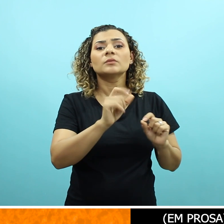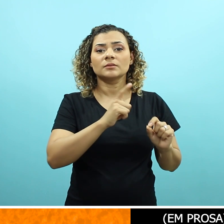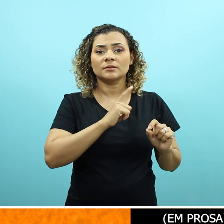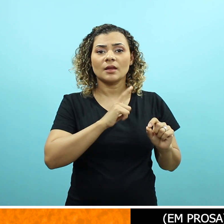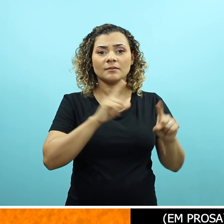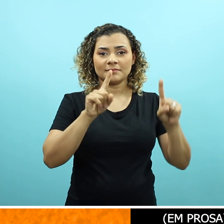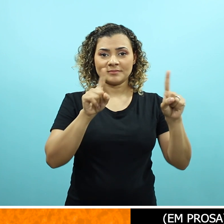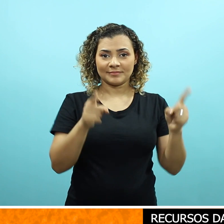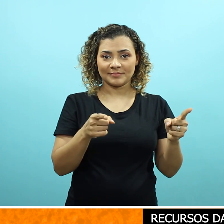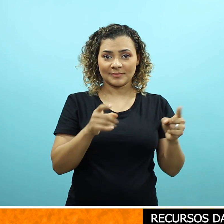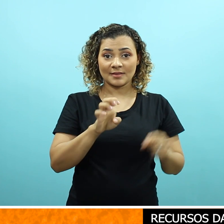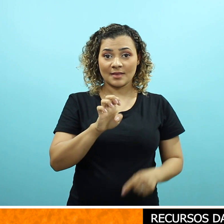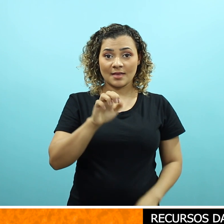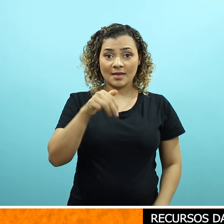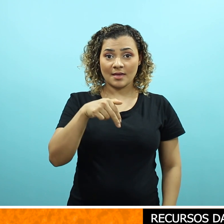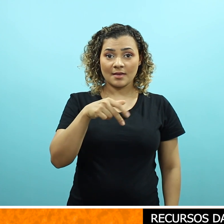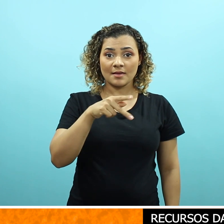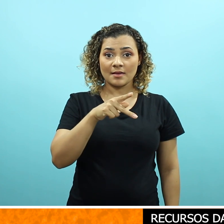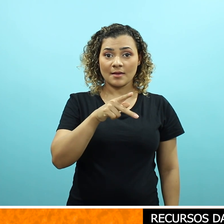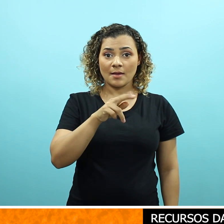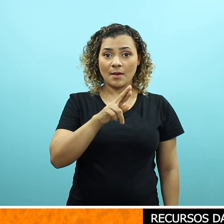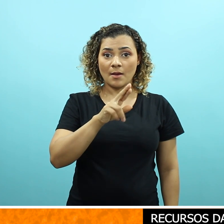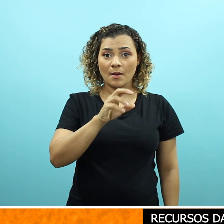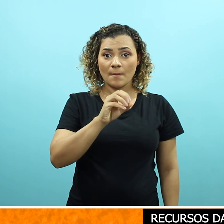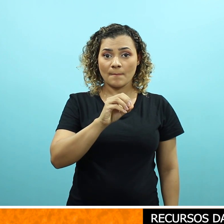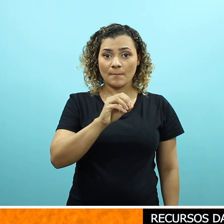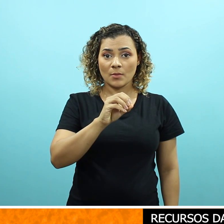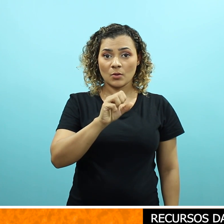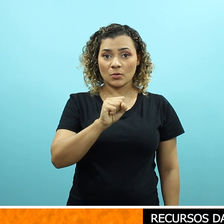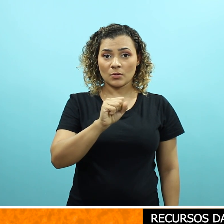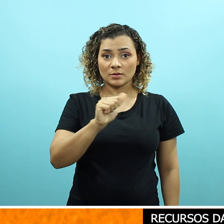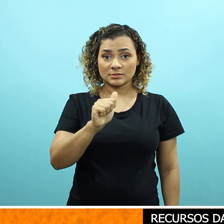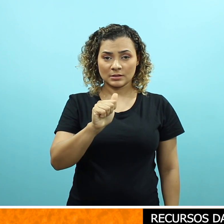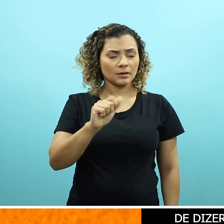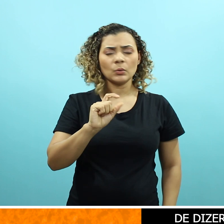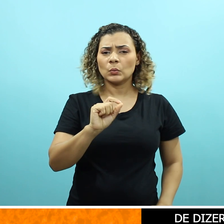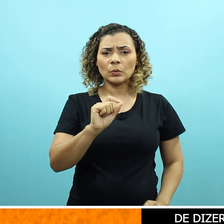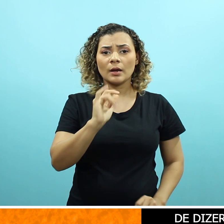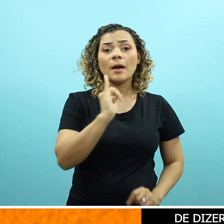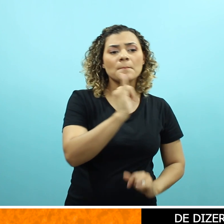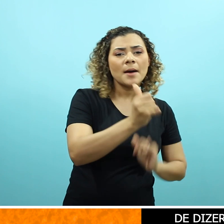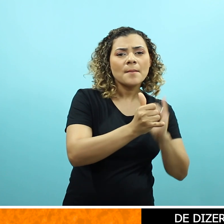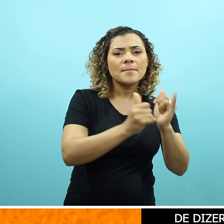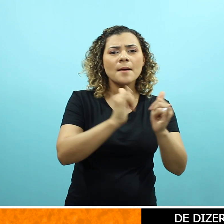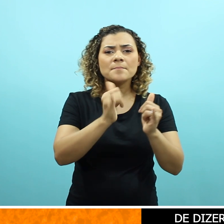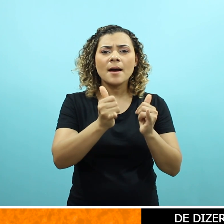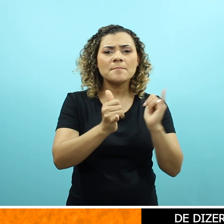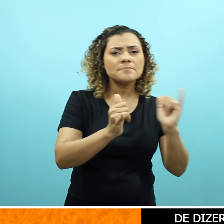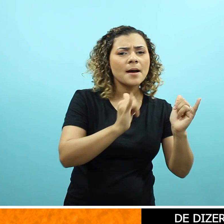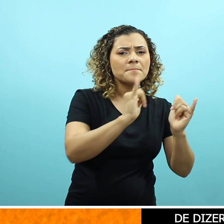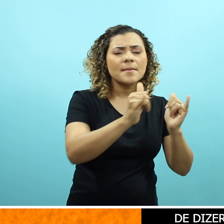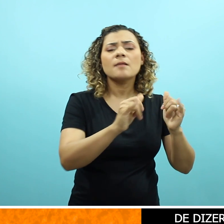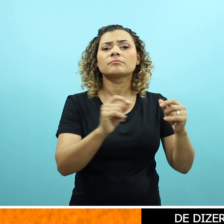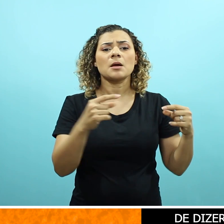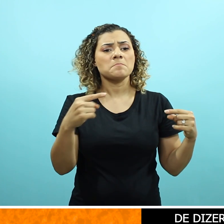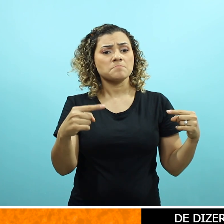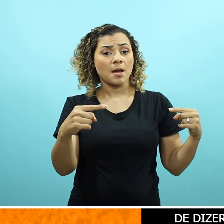travessões e outros recursos da linguagem escrita, como os verbos de dizer,